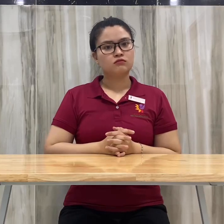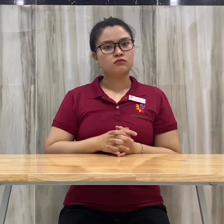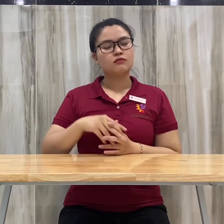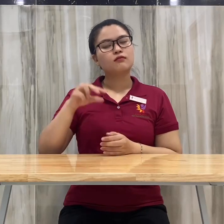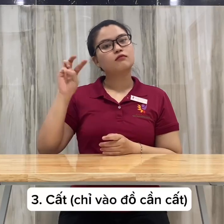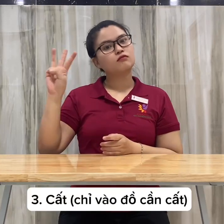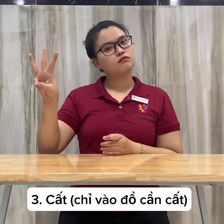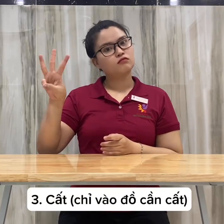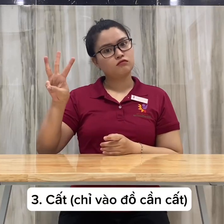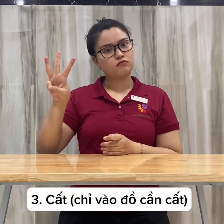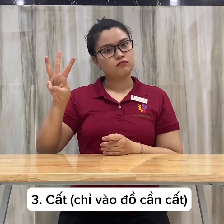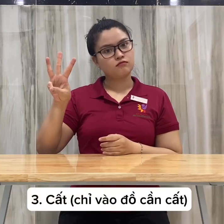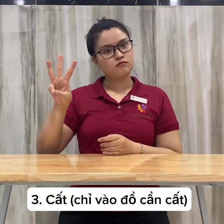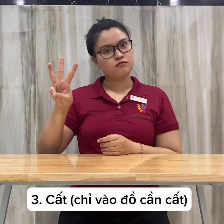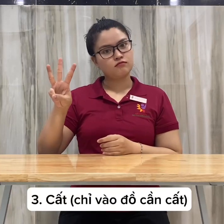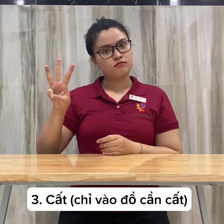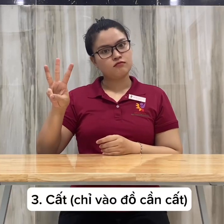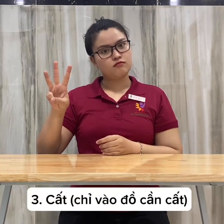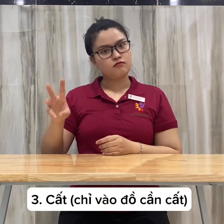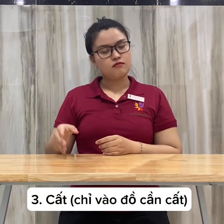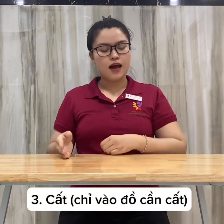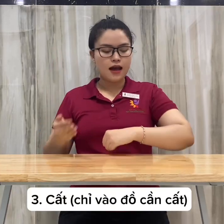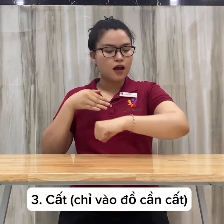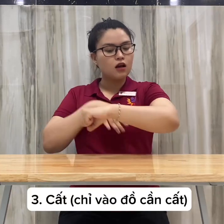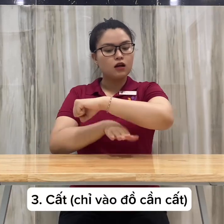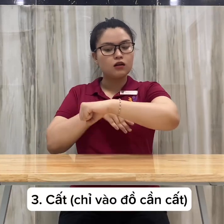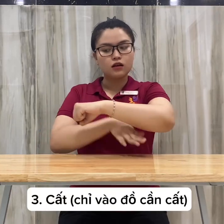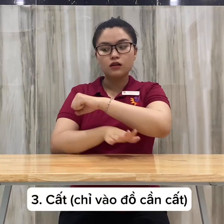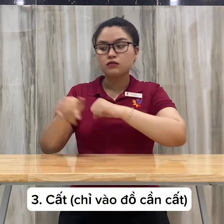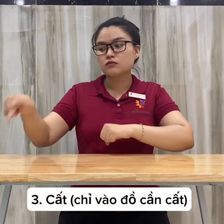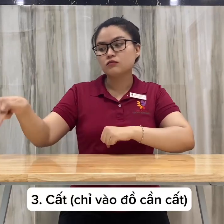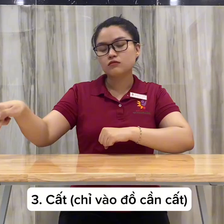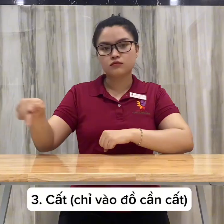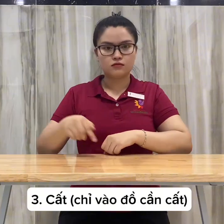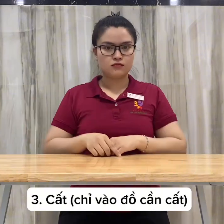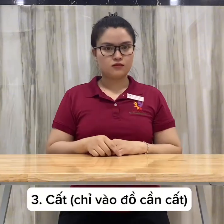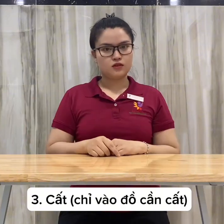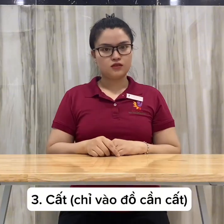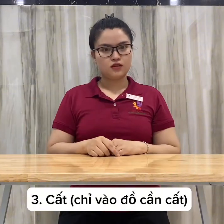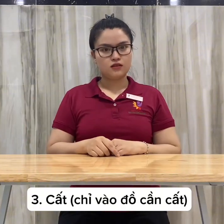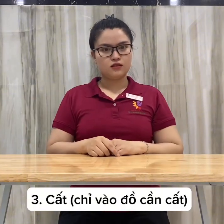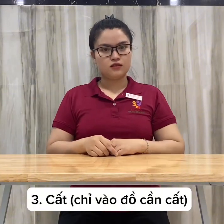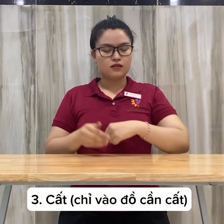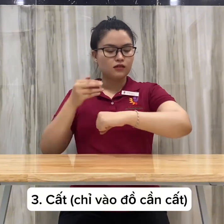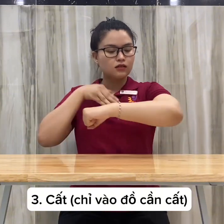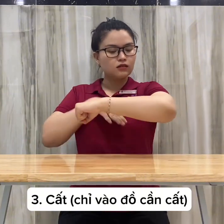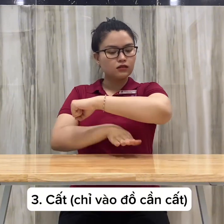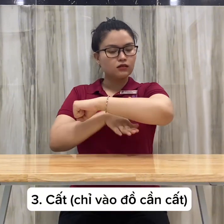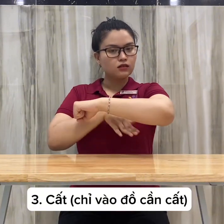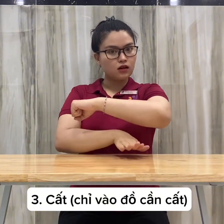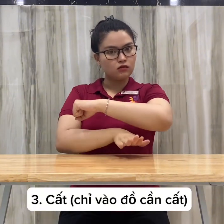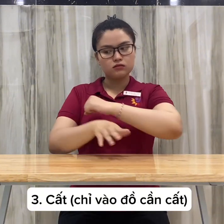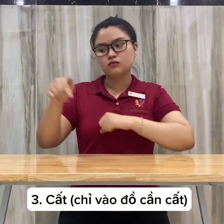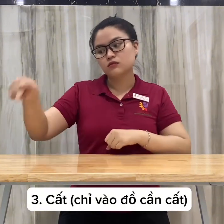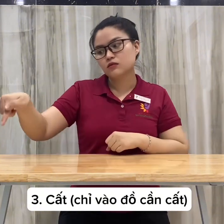Câu số 3, cất. Đồ chơi. Cất đồ chơi.